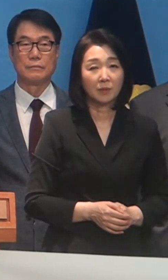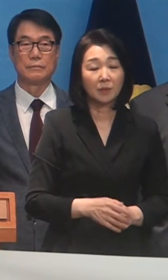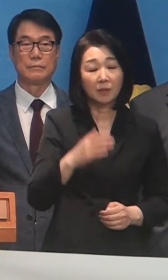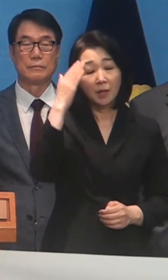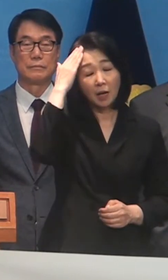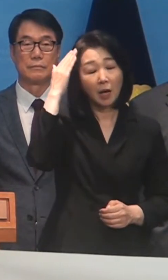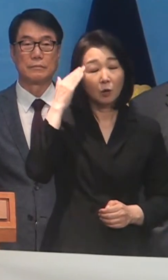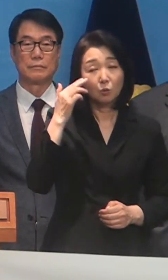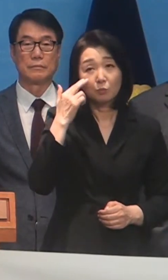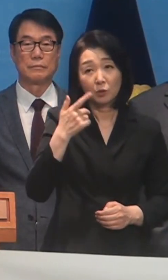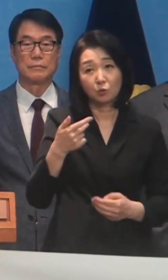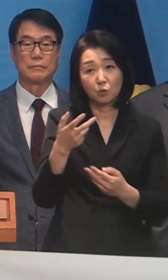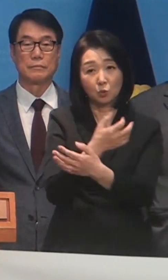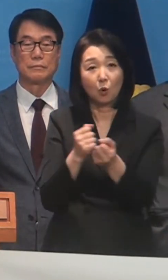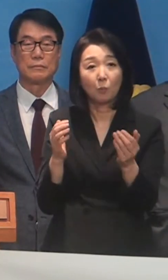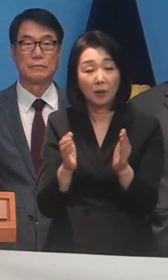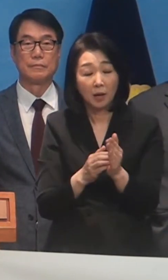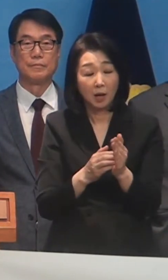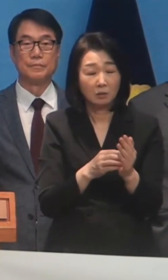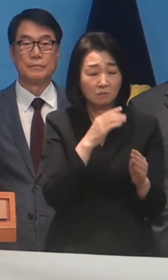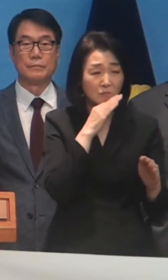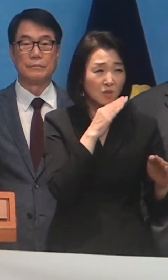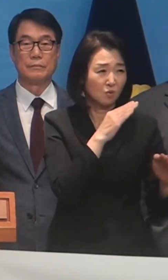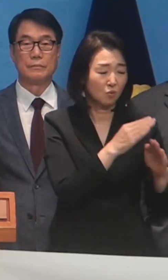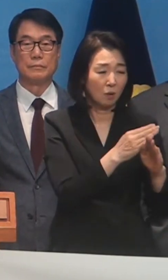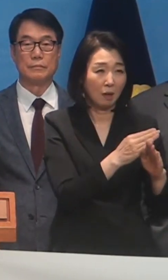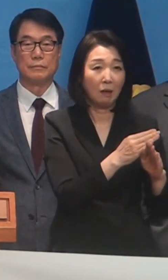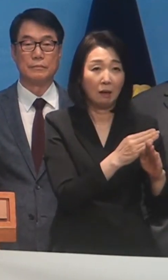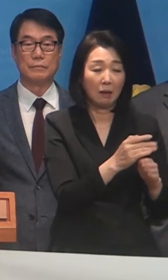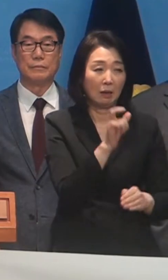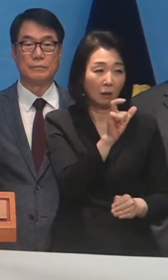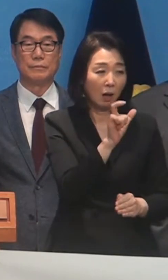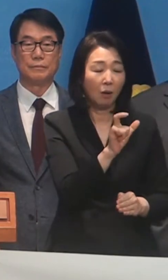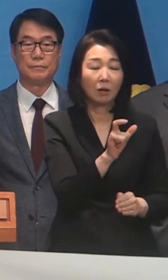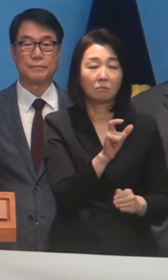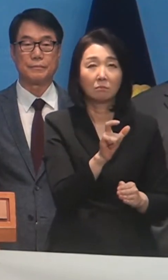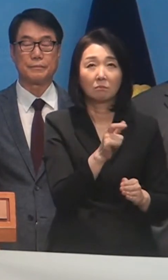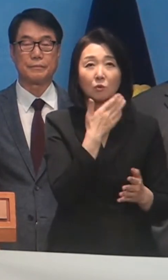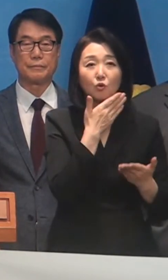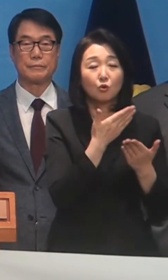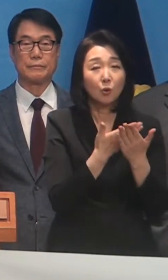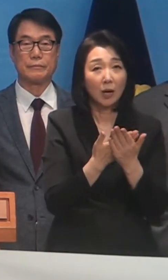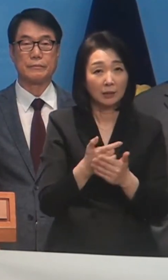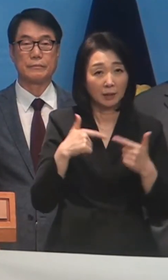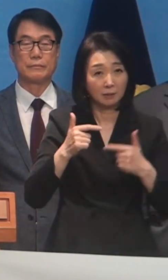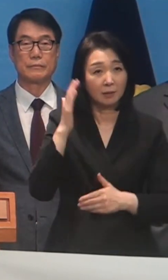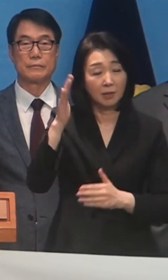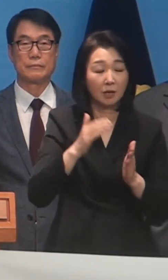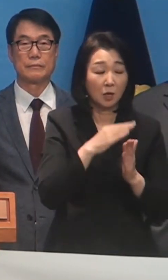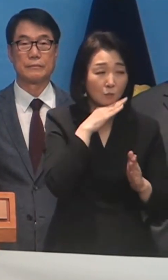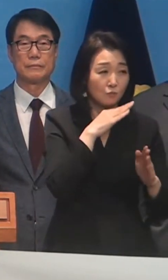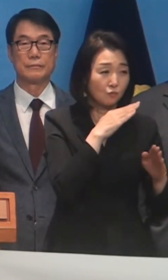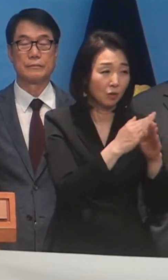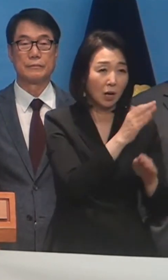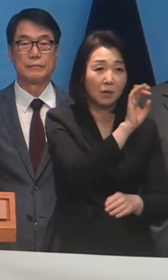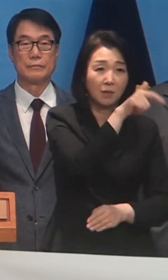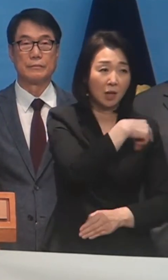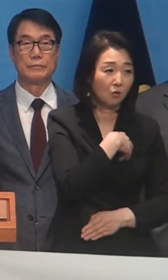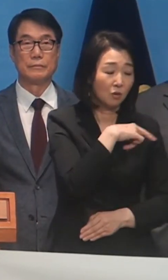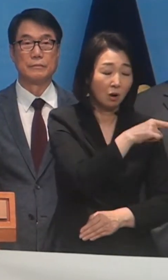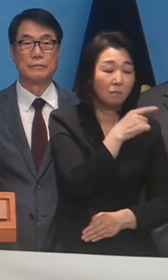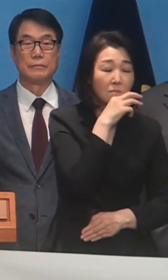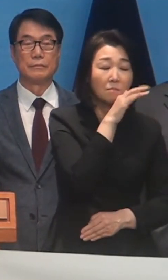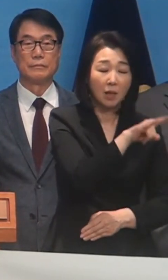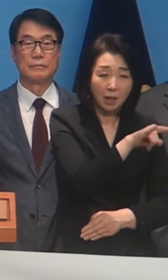한미동맹과 대북 억제를 강화를 소신있게 주장해왔으며, 북한 핵 위협에 대하여는 핵 공유